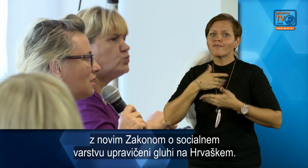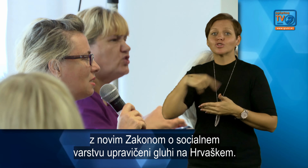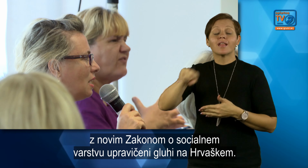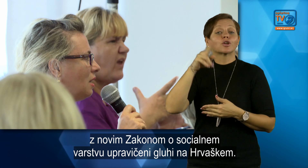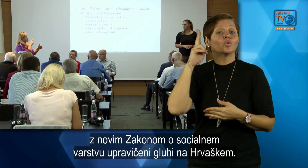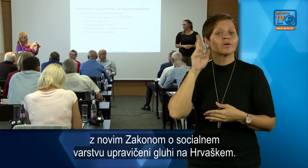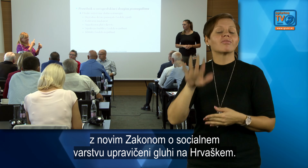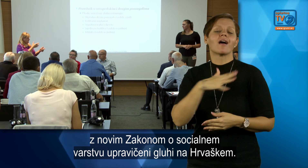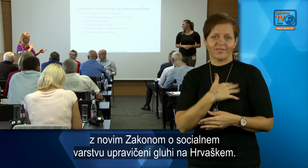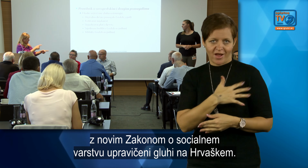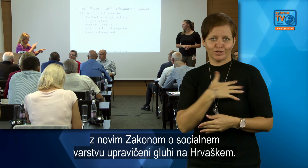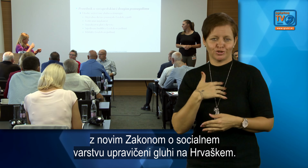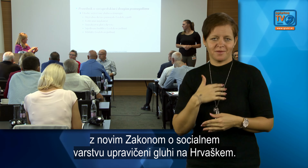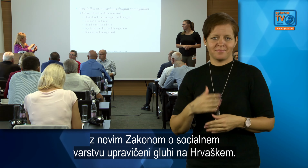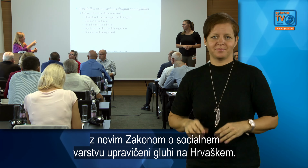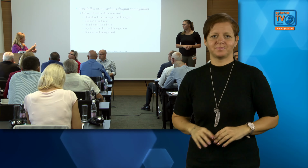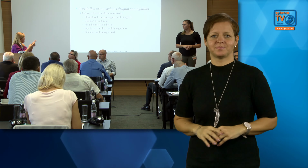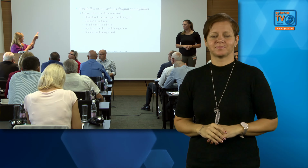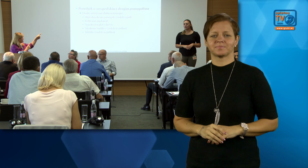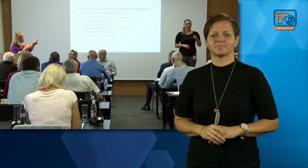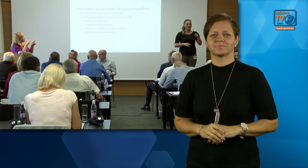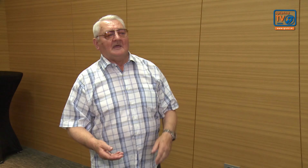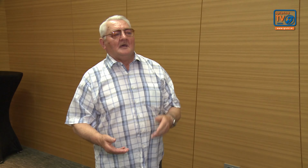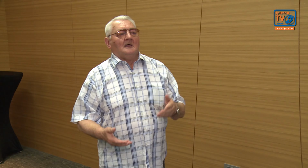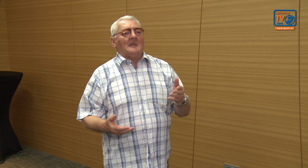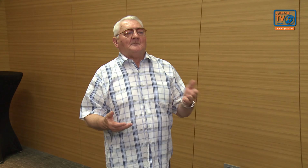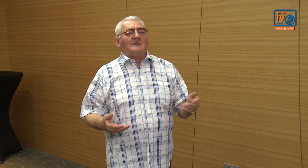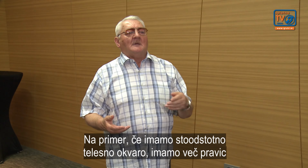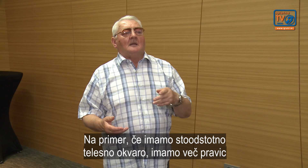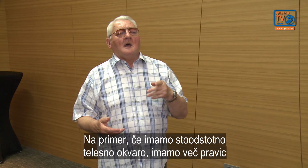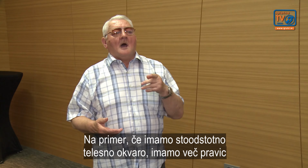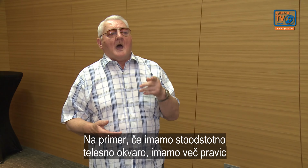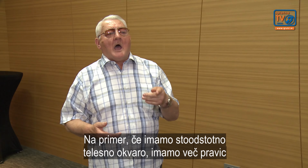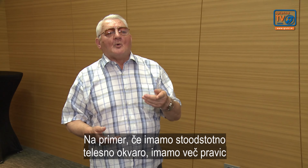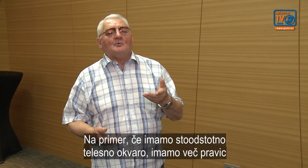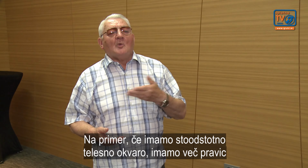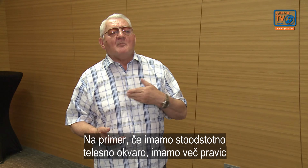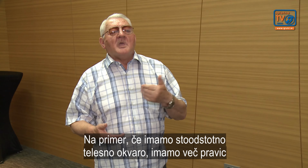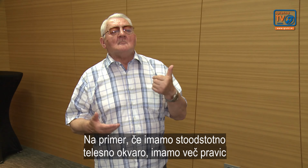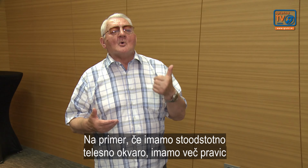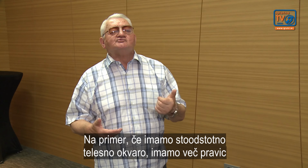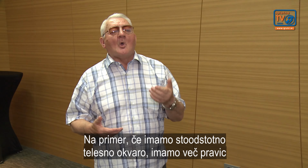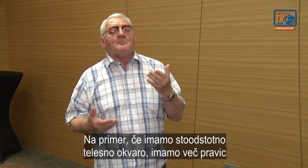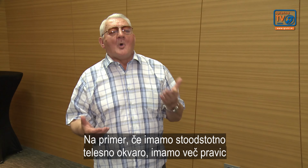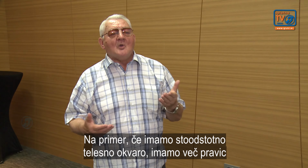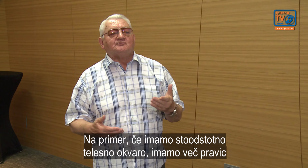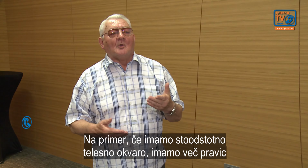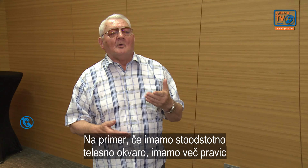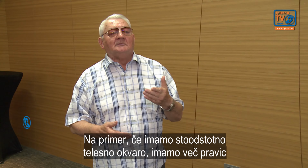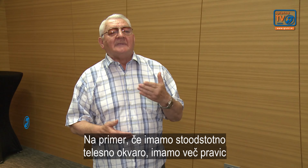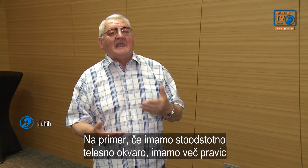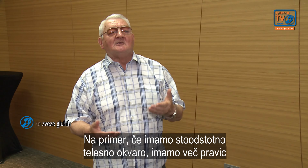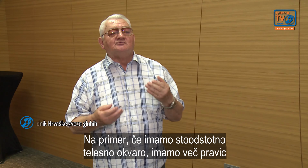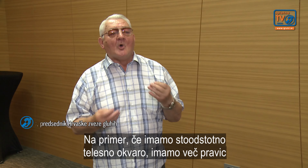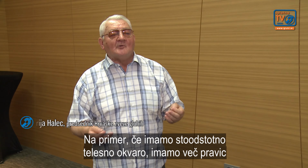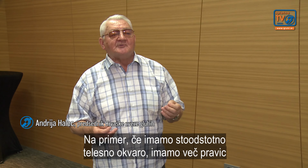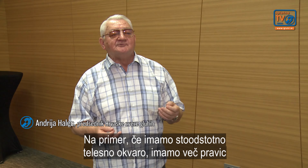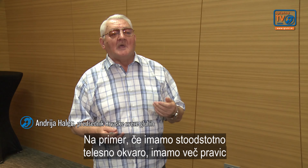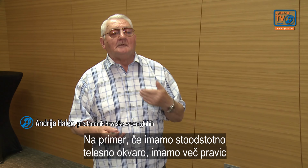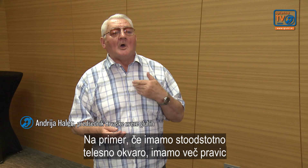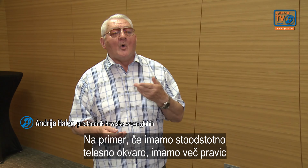varstvu upravičeni gluhi na Hrvaškem. Amen. Ako dobijemo 100%